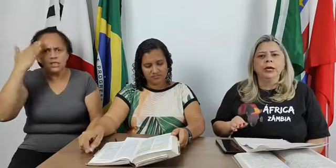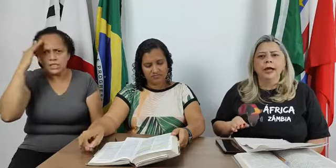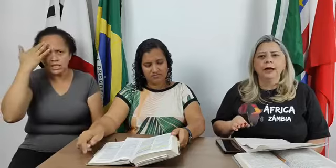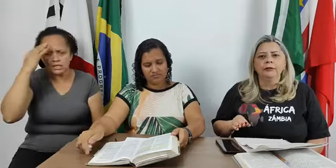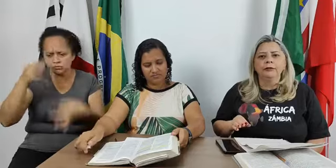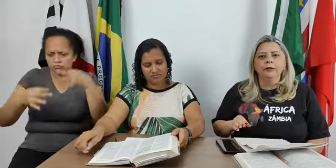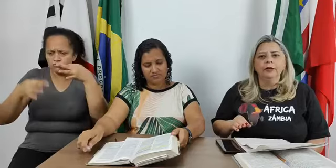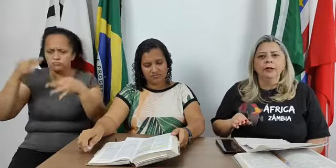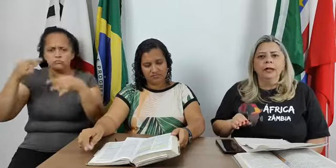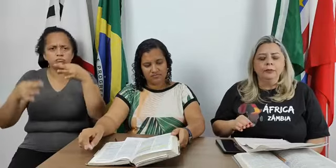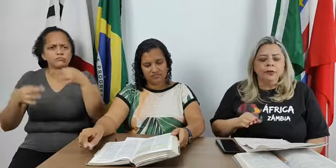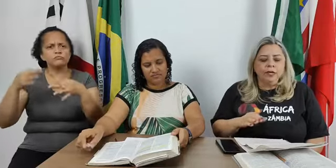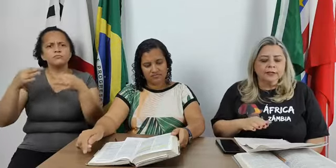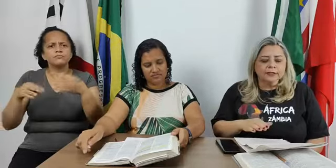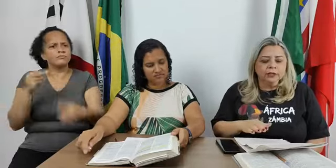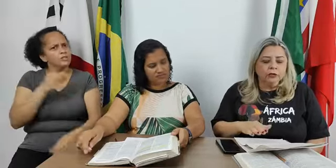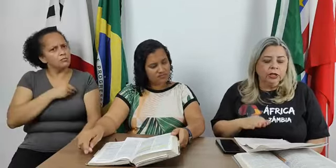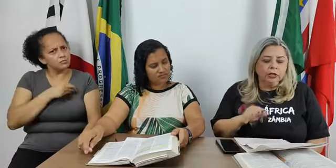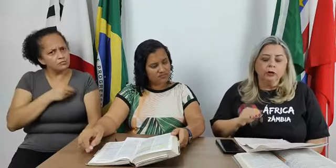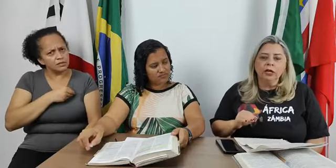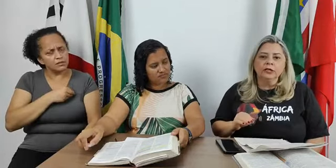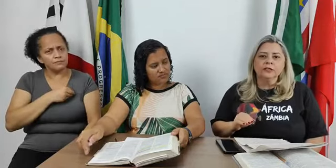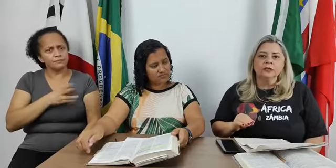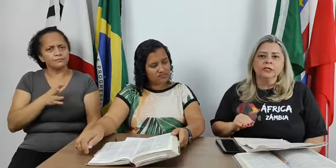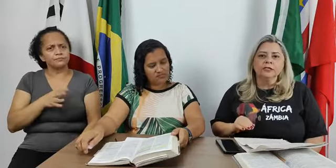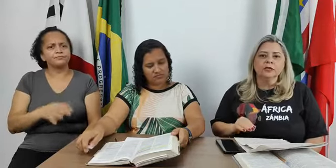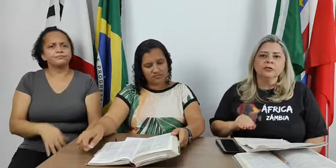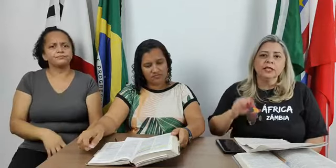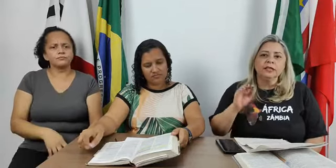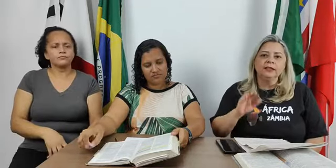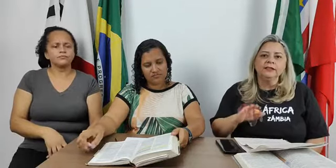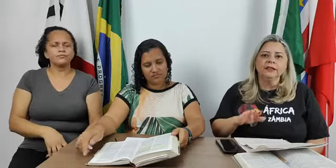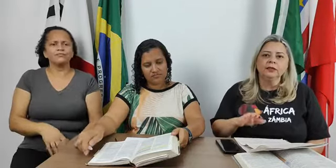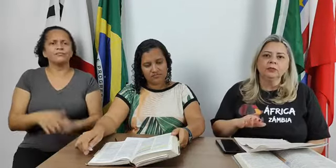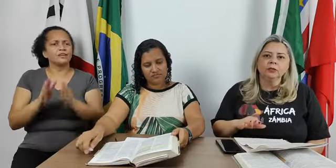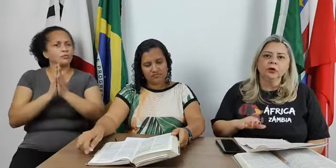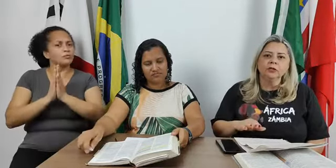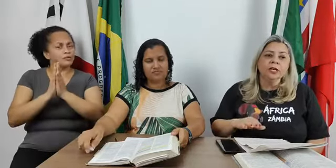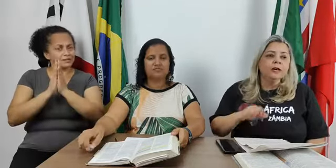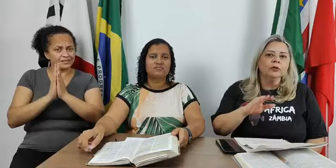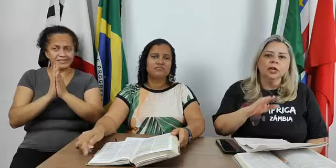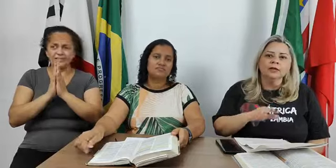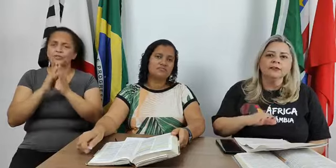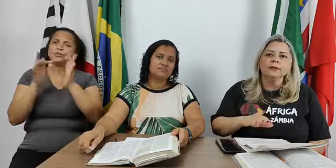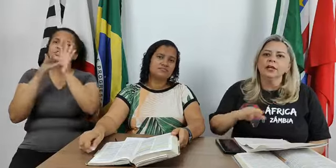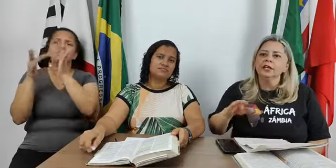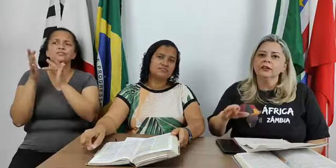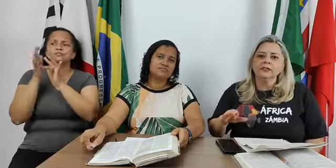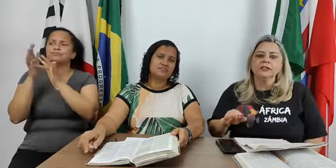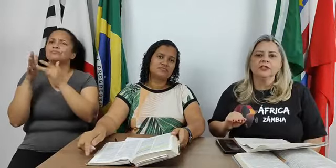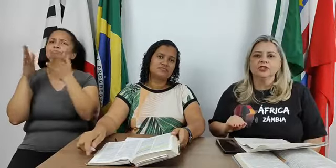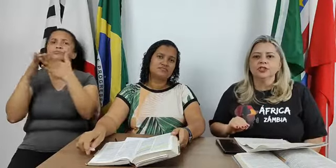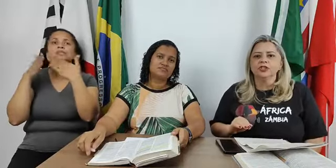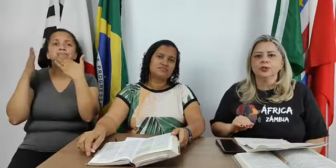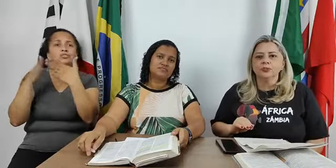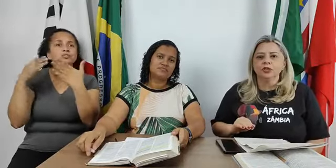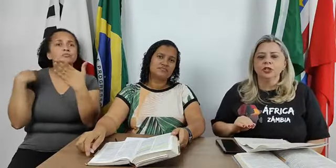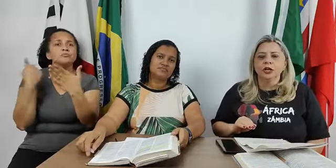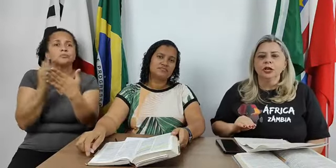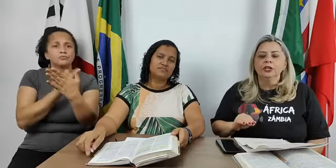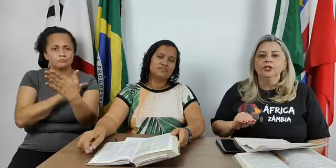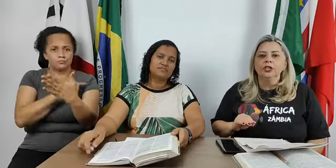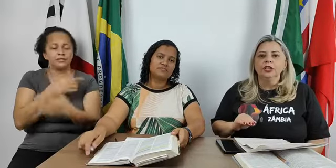do pecado. Né? Porque assim, olha essa oração, se Ele intercedeu por nós, porque Ele sabia que ia existir esse